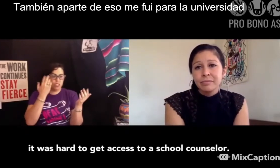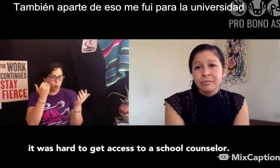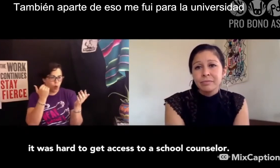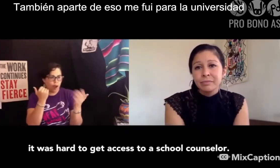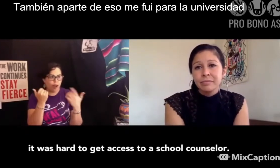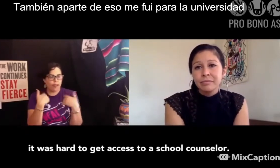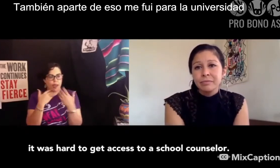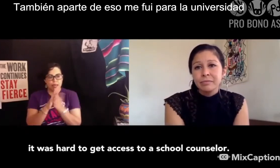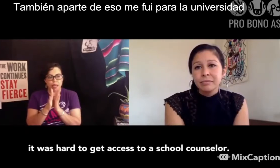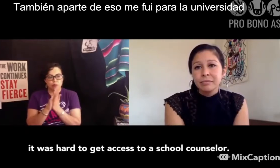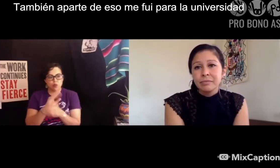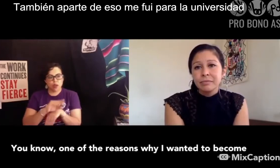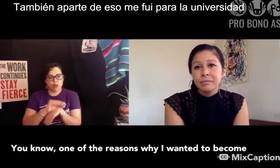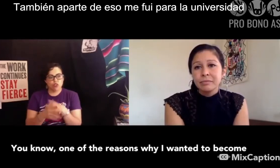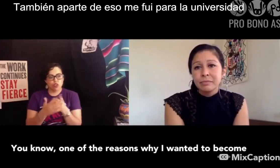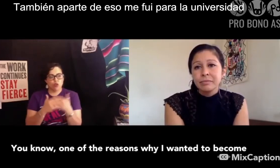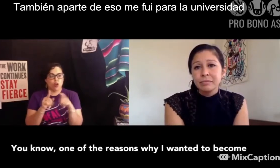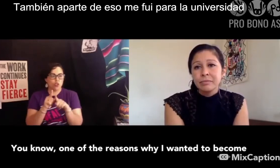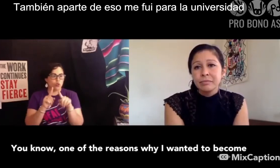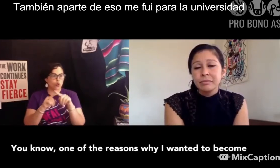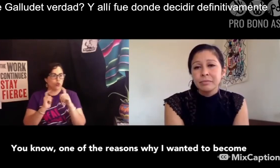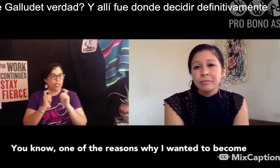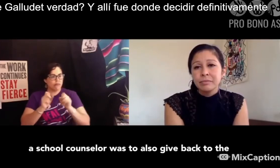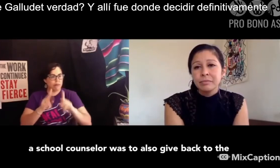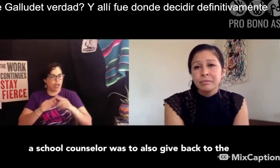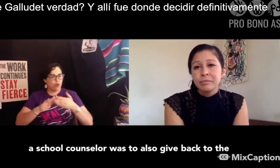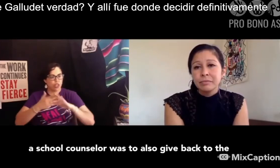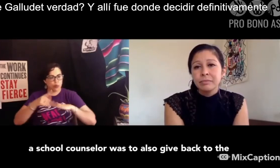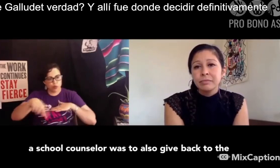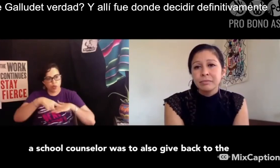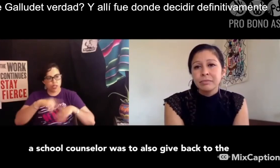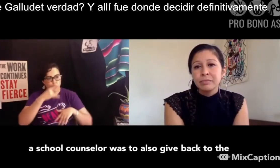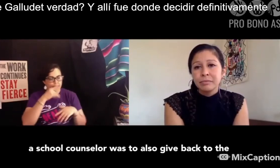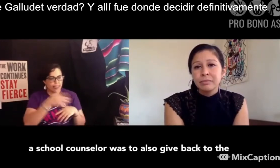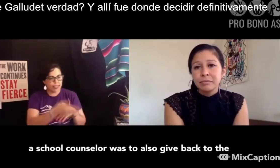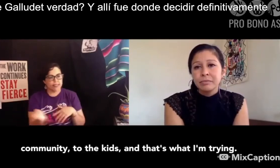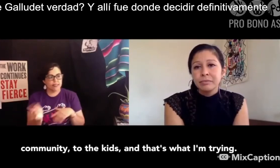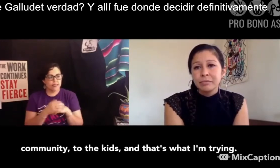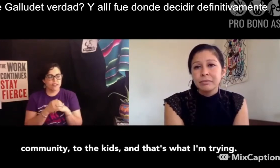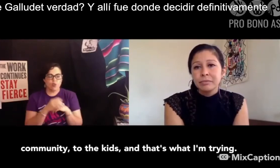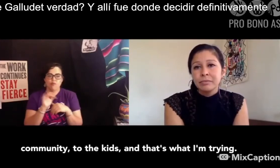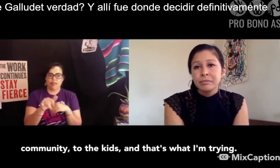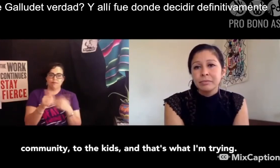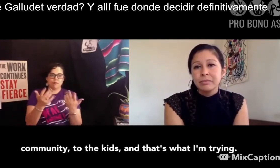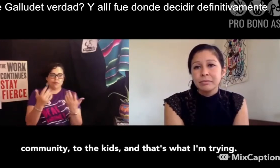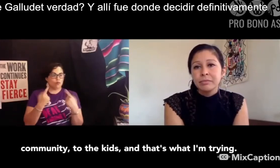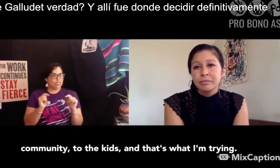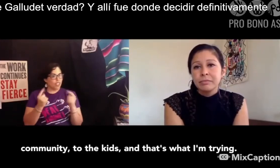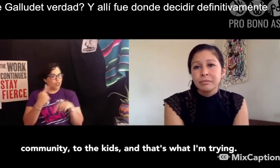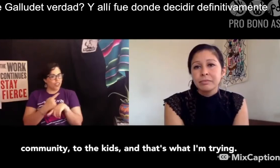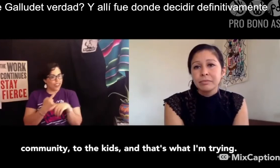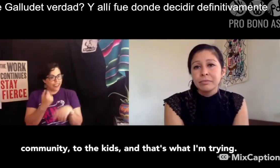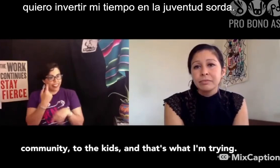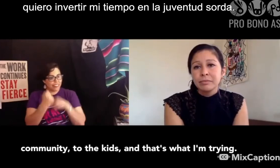adicionalmente también, aparte de eso, me fui para la Universidad de Gallaudet, ¿verdad? Y allí fue